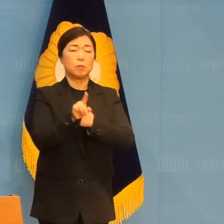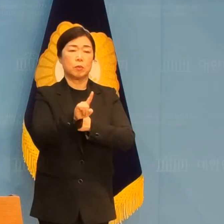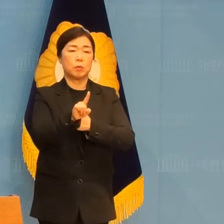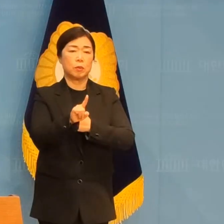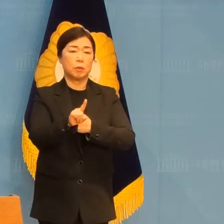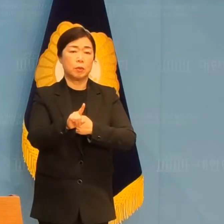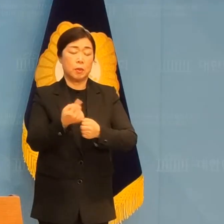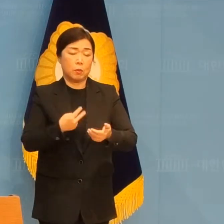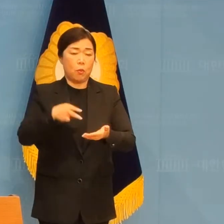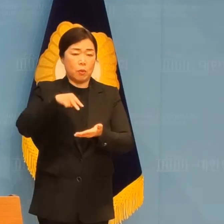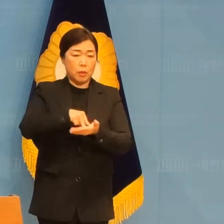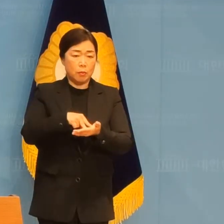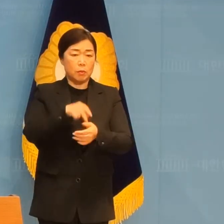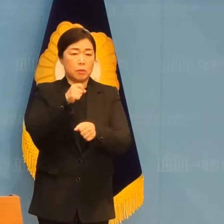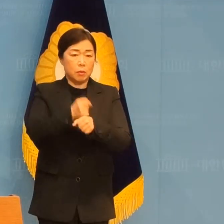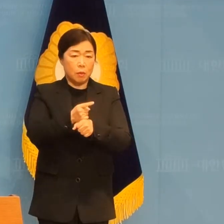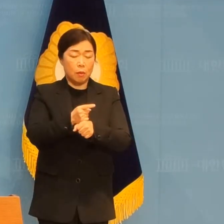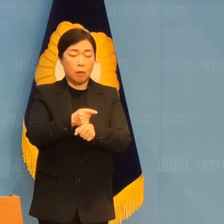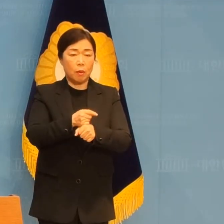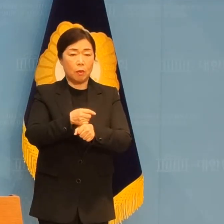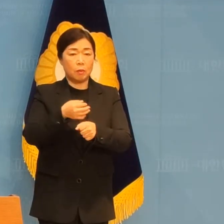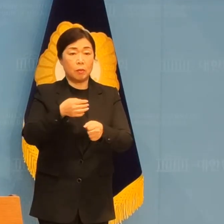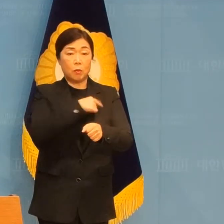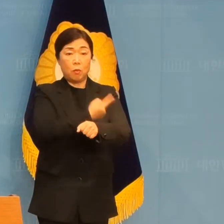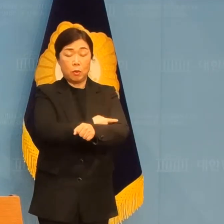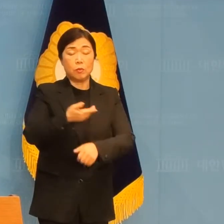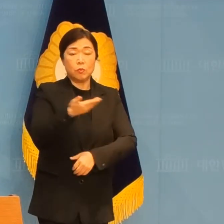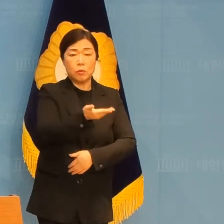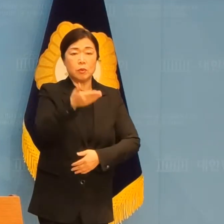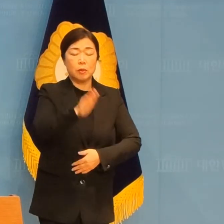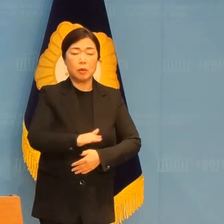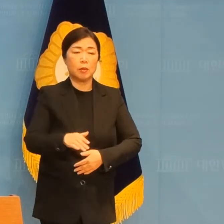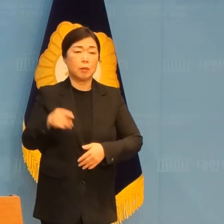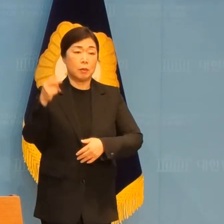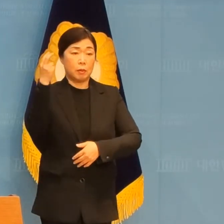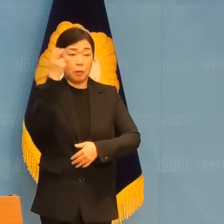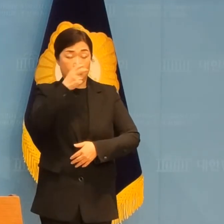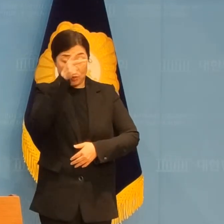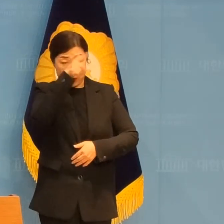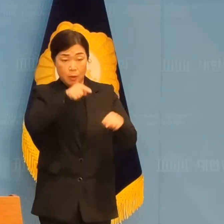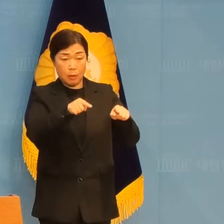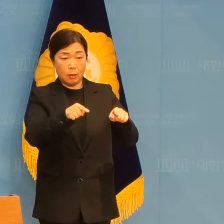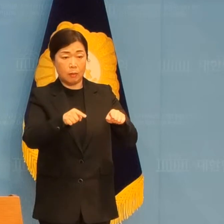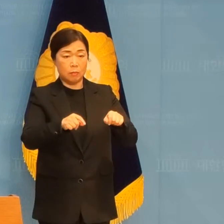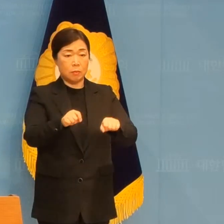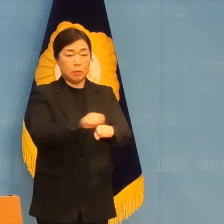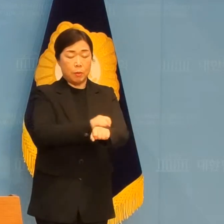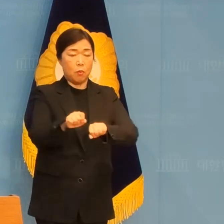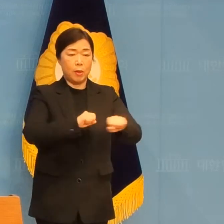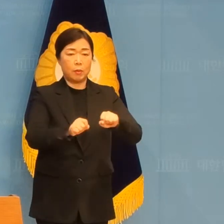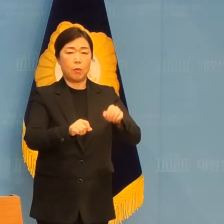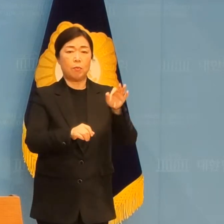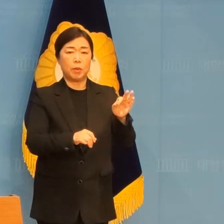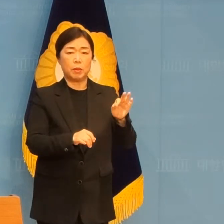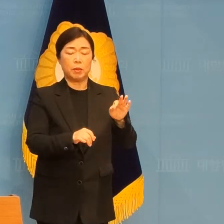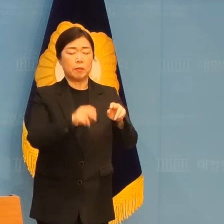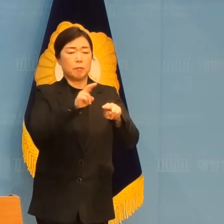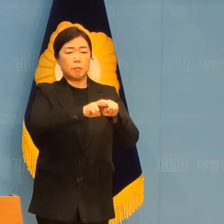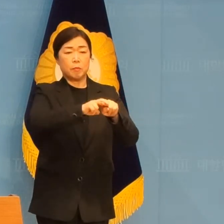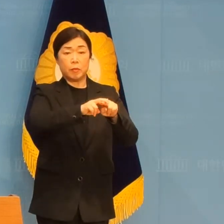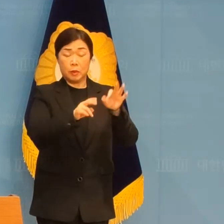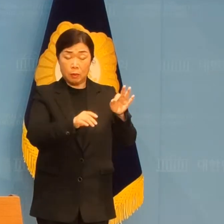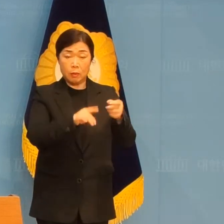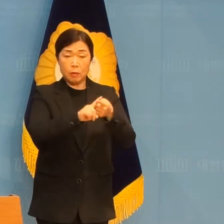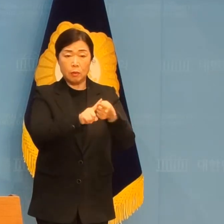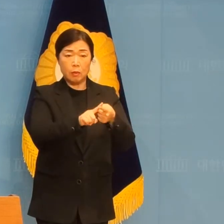수단으로 악용하겠다는 선언입니다. 법무부는 검사장은 직급이 아니라 보직이라며